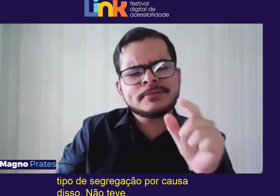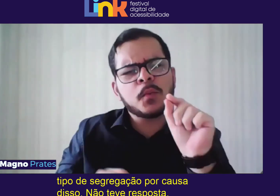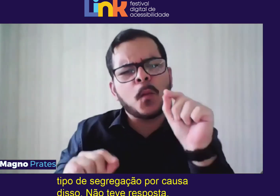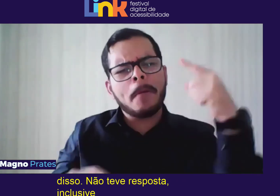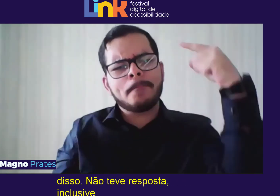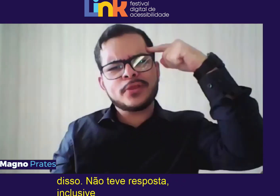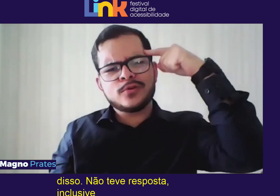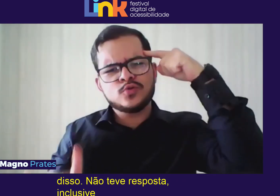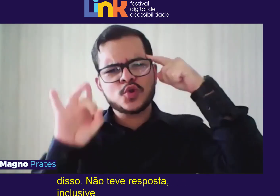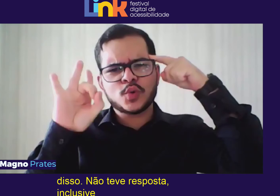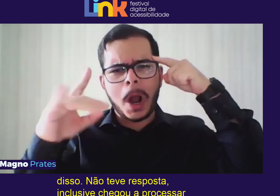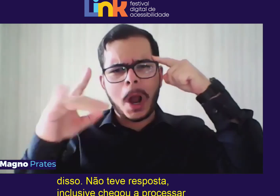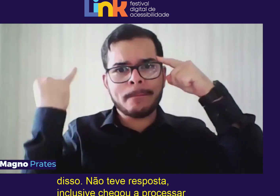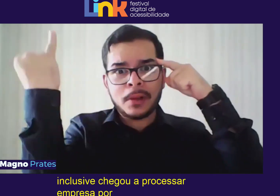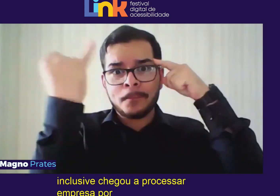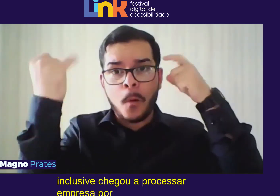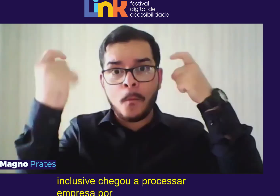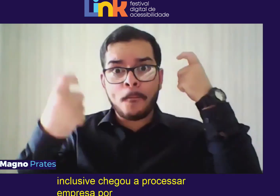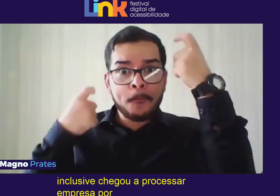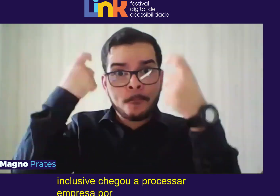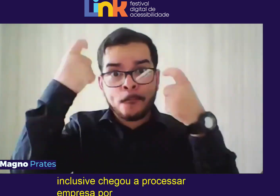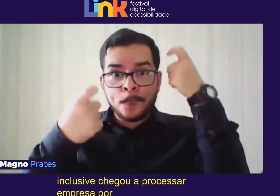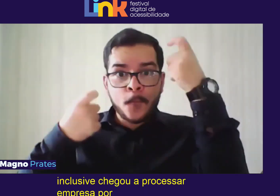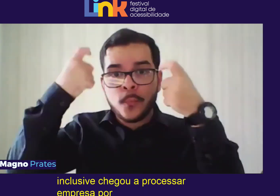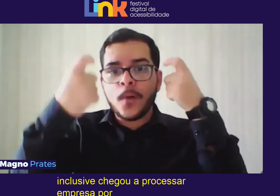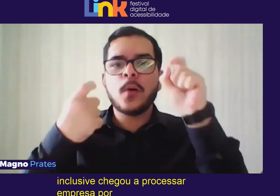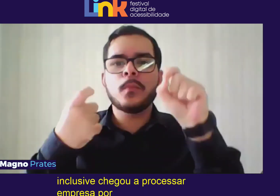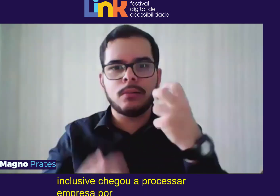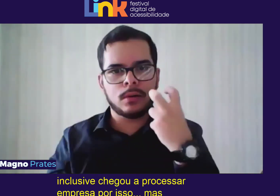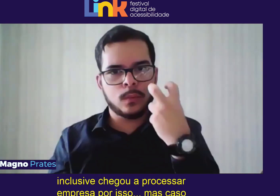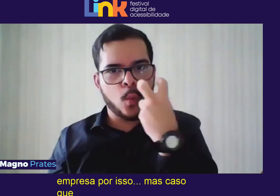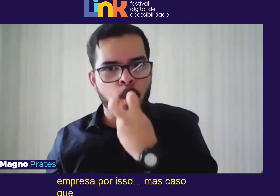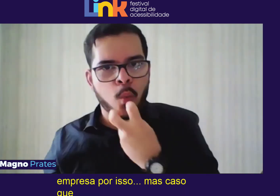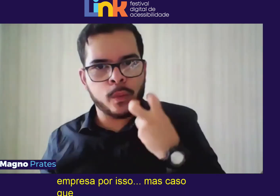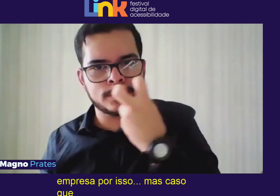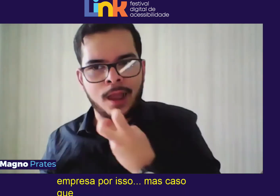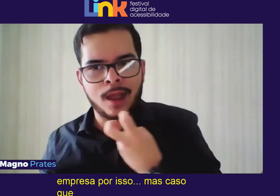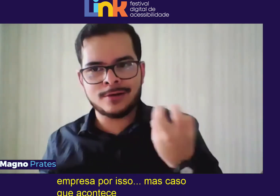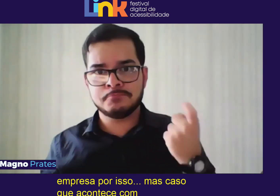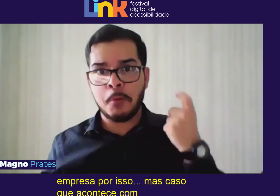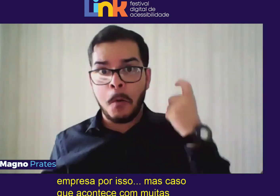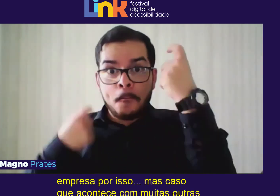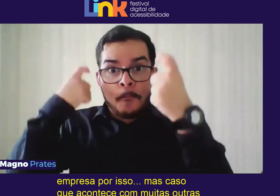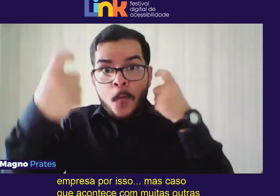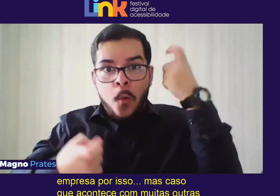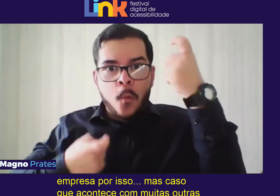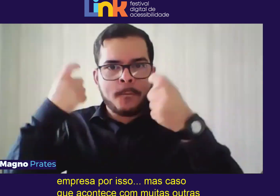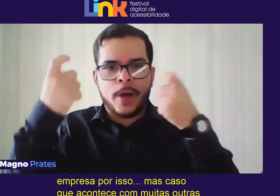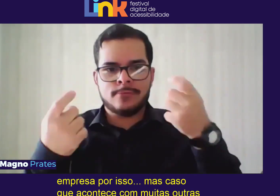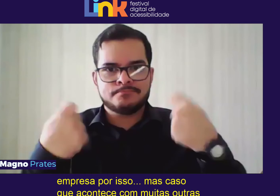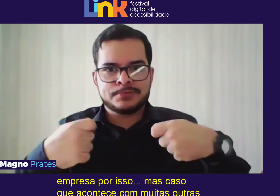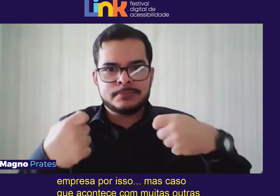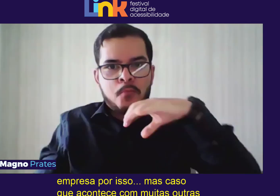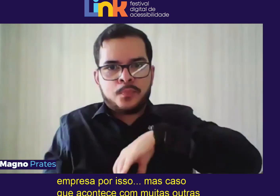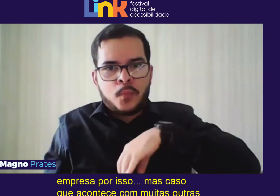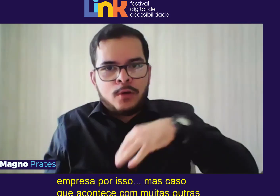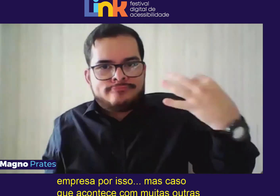mas isso é um caso que acontece com muitas outras pessoas. O importante é a preocupação. As pessoas ficam preocupadas com a